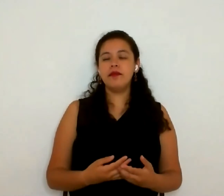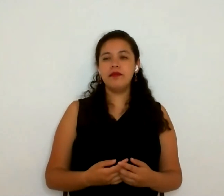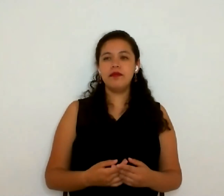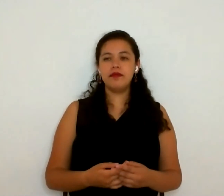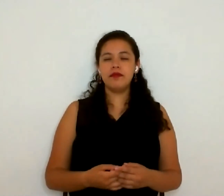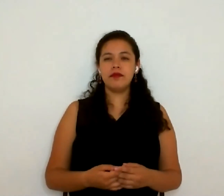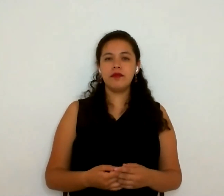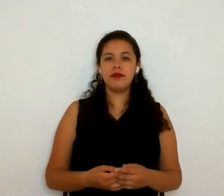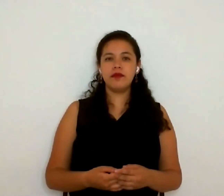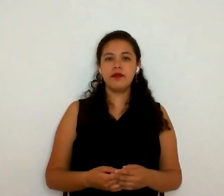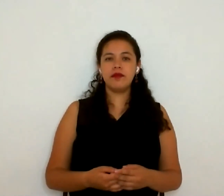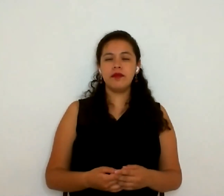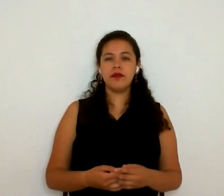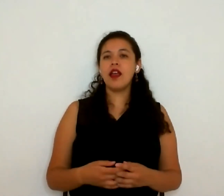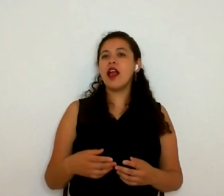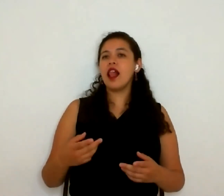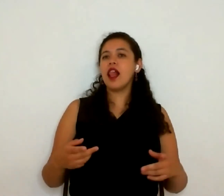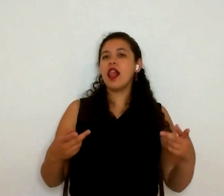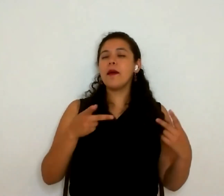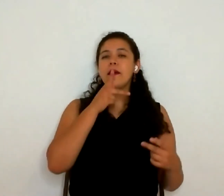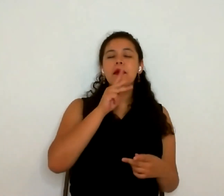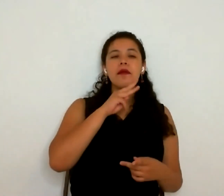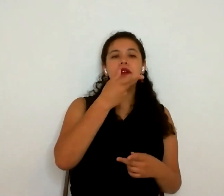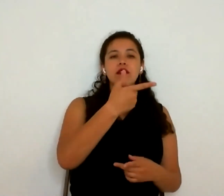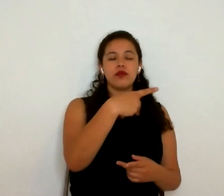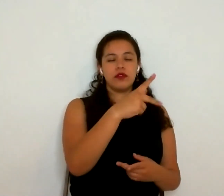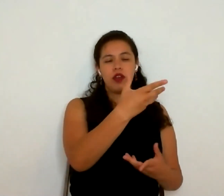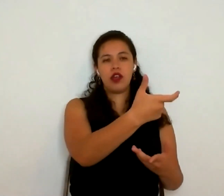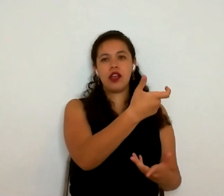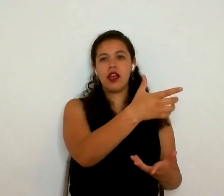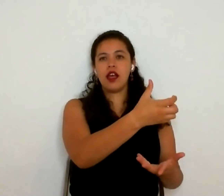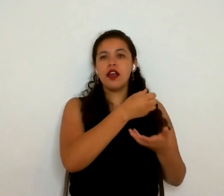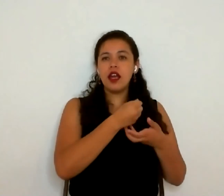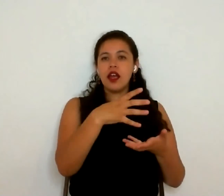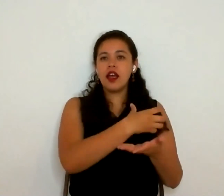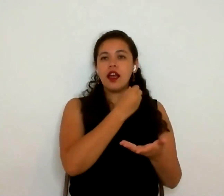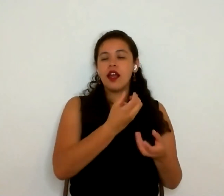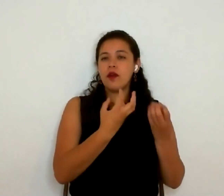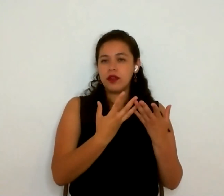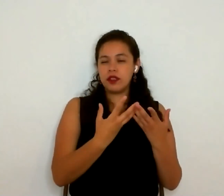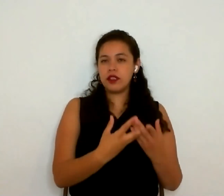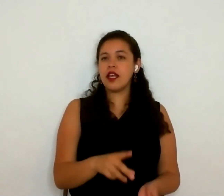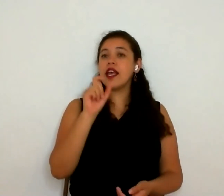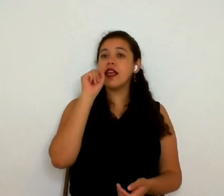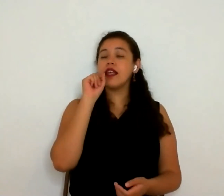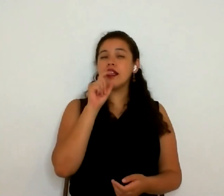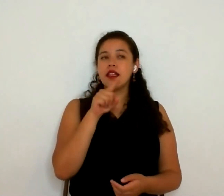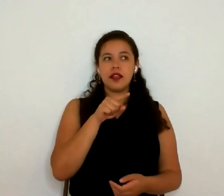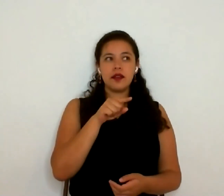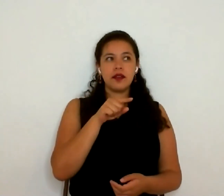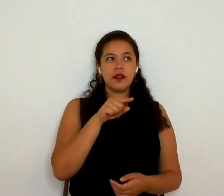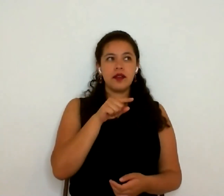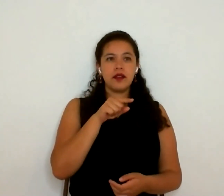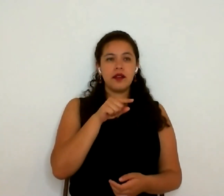a los ingresos y los egresos de los padres y si tiene en cuanto también a la violencia las